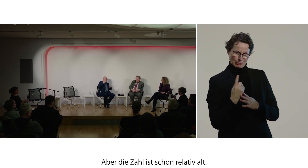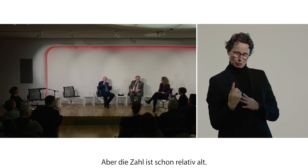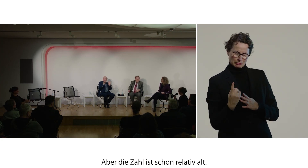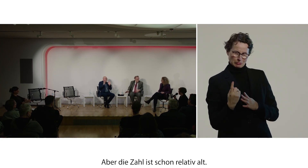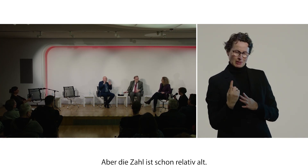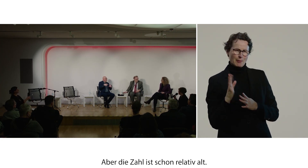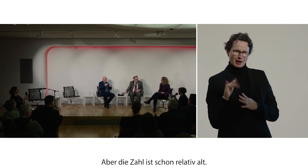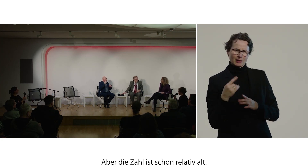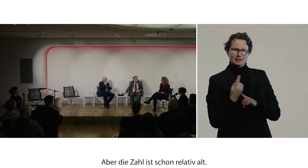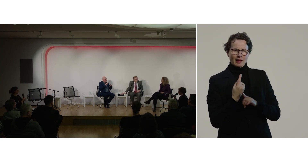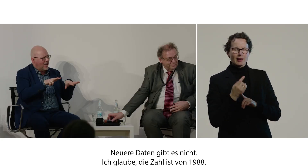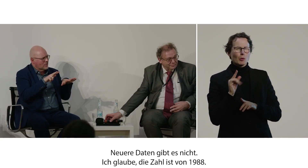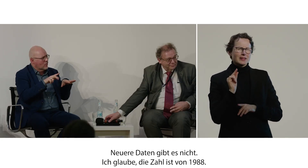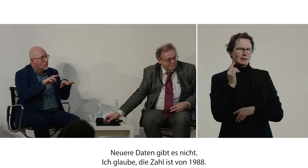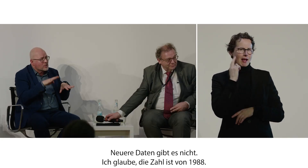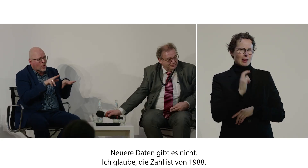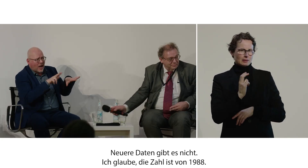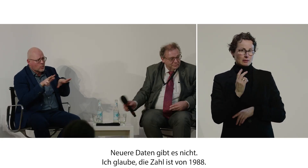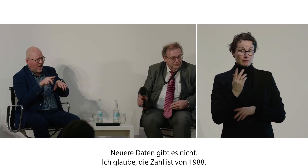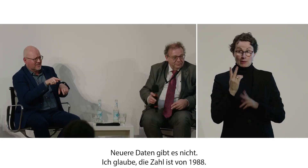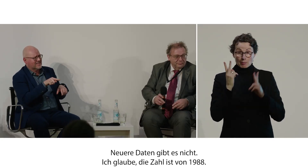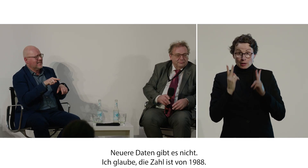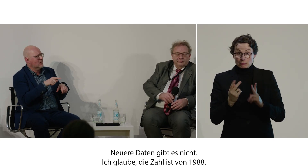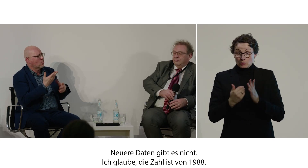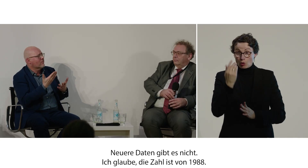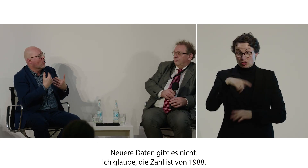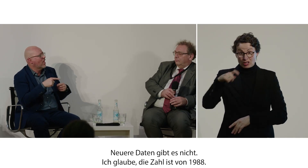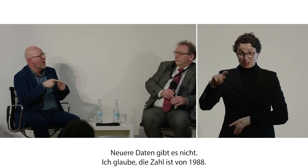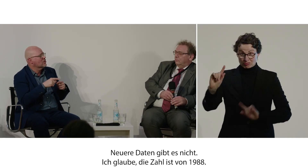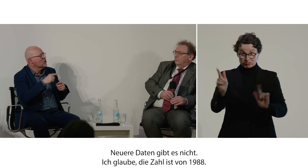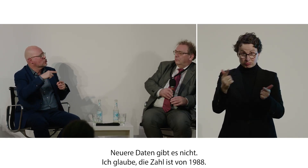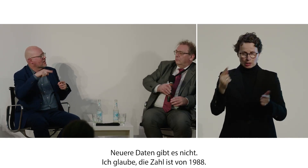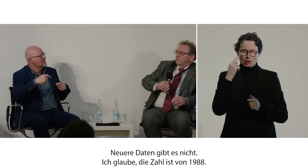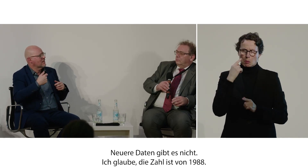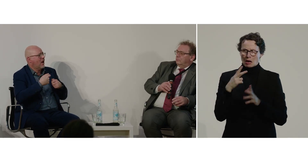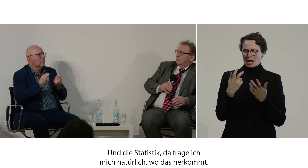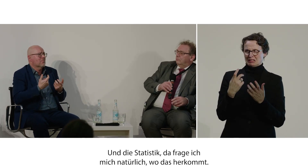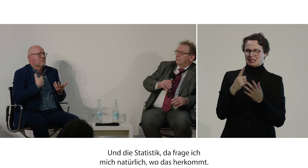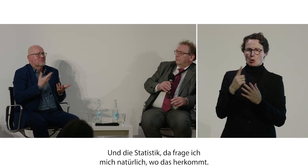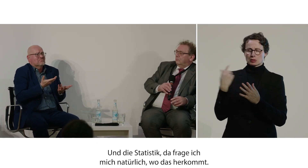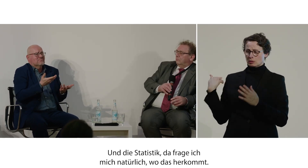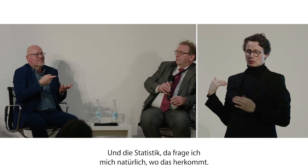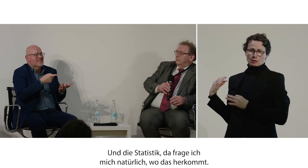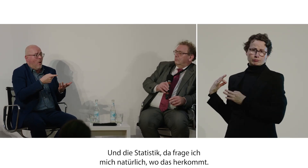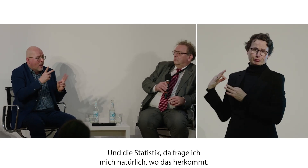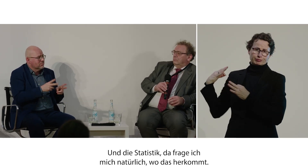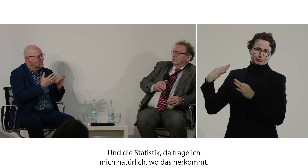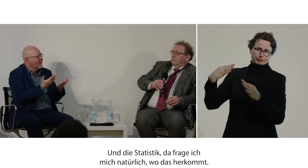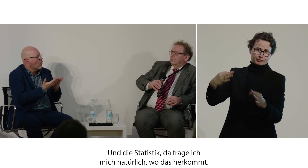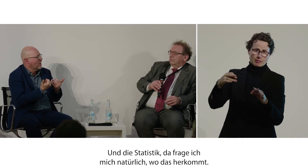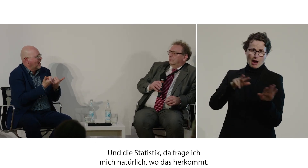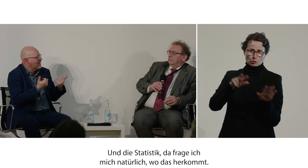Aber wie gesagt, die Zahl ist schon relativ alt. Neuere Daten gibt es in dem Sinne nicht. Ich glaube, die Zahl ist von 1988. Und die